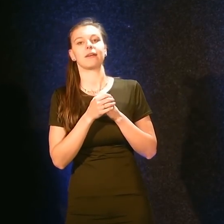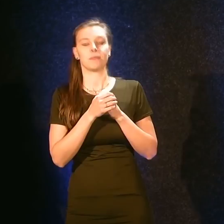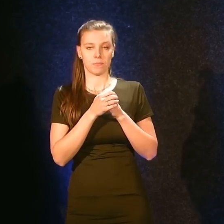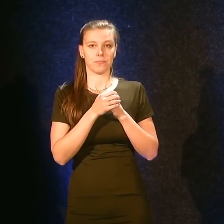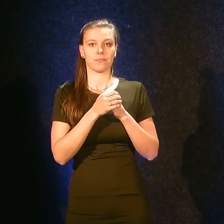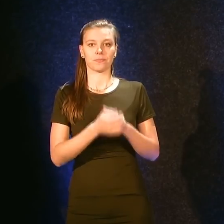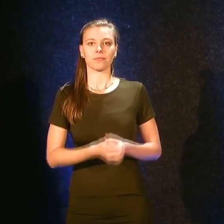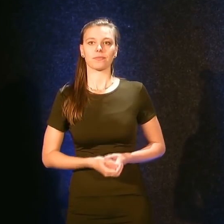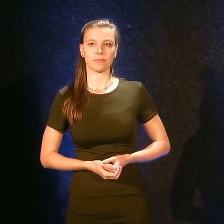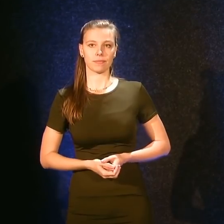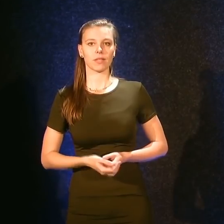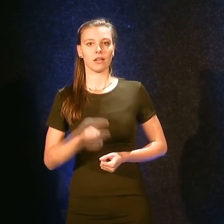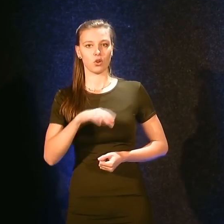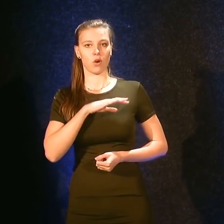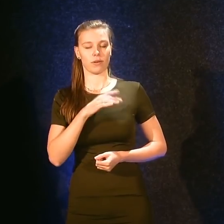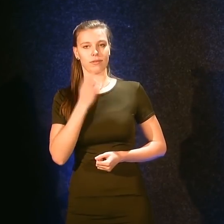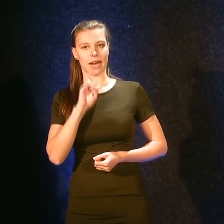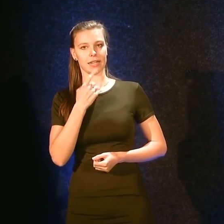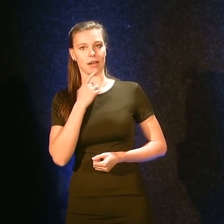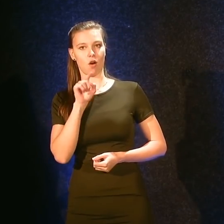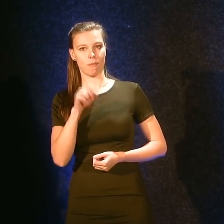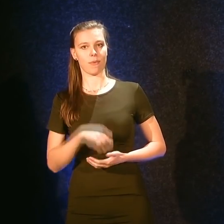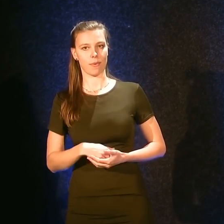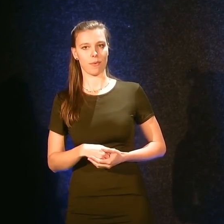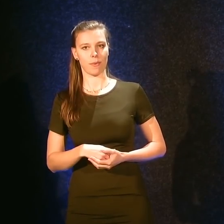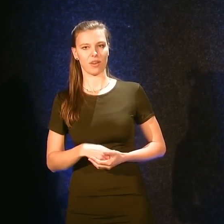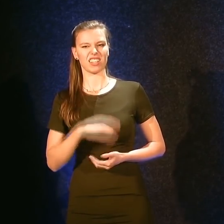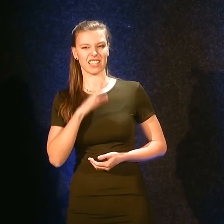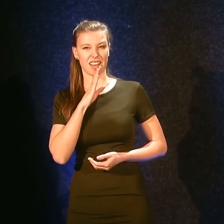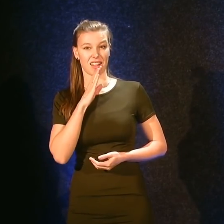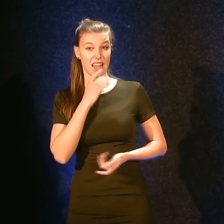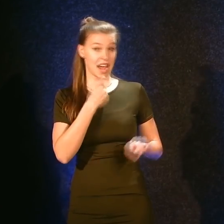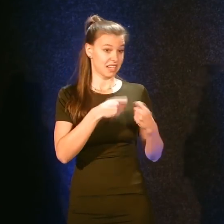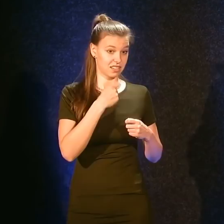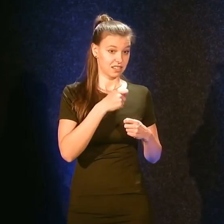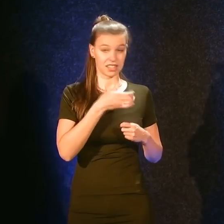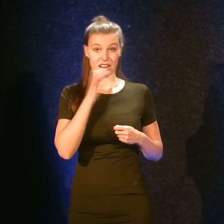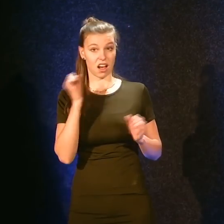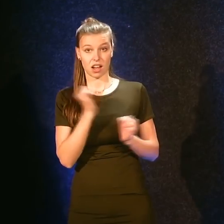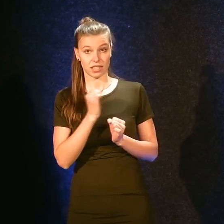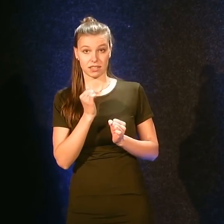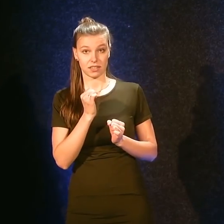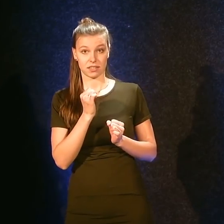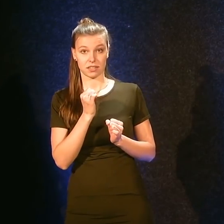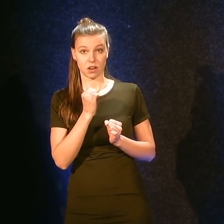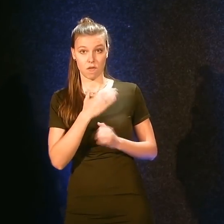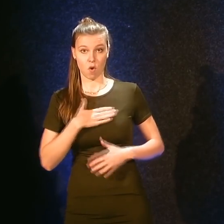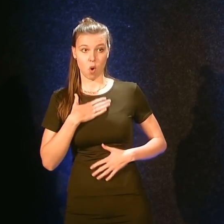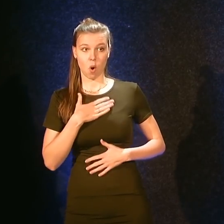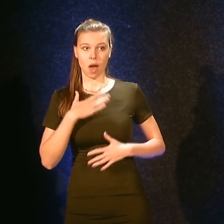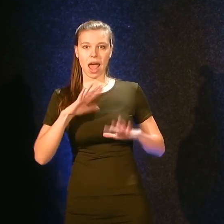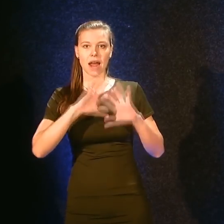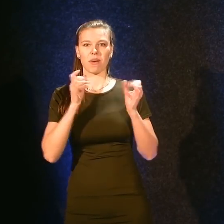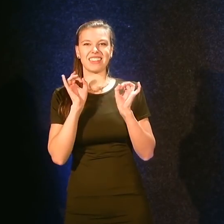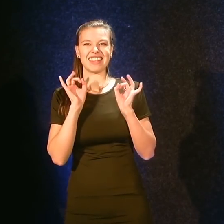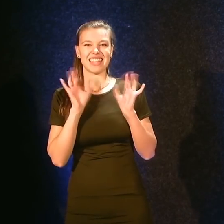En laat me nou in alle eerlijkheid tegen je zeggen. Als je zelfs dat niet kan. Als je het gevoel hebt dat je helemaal niets meer